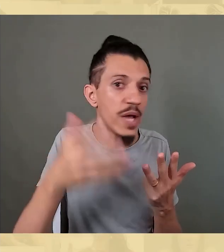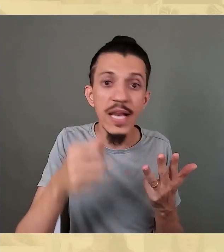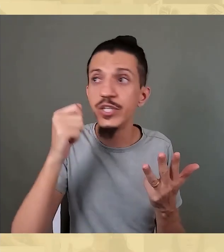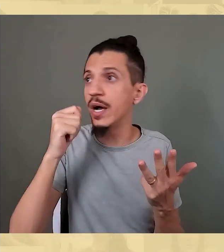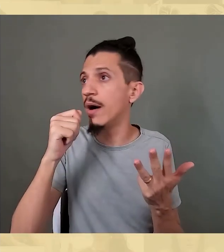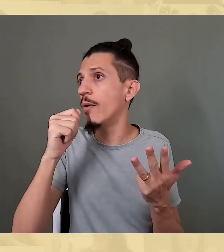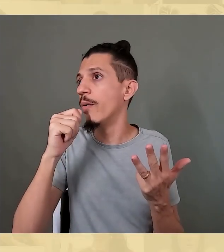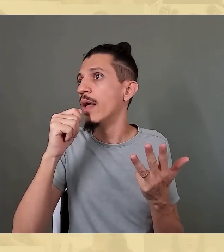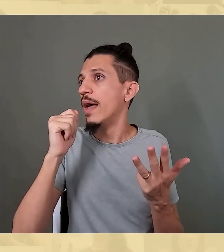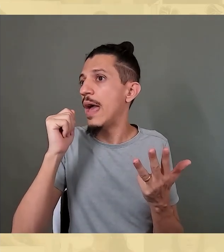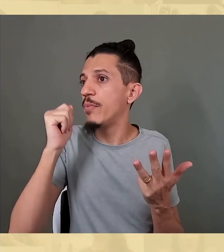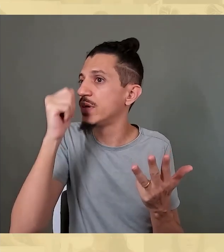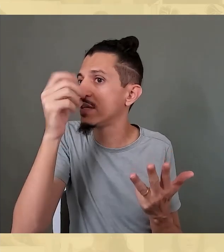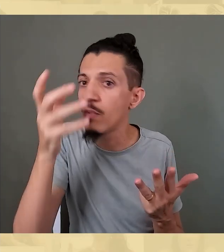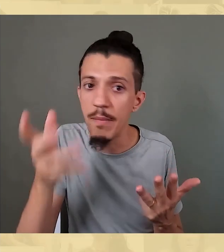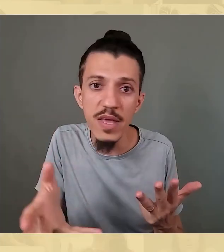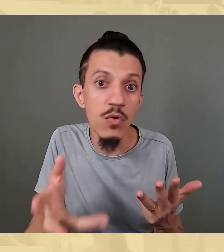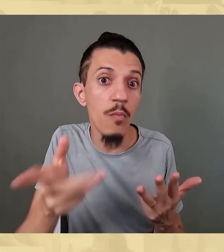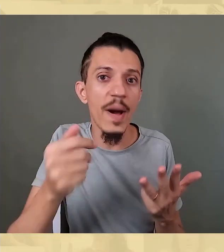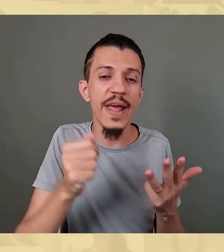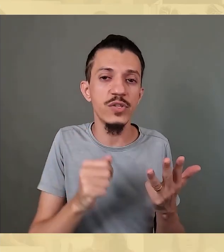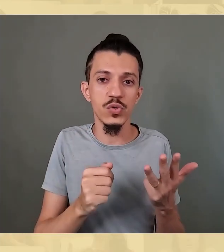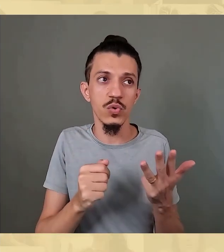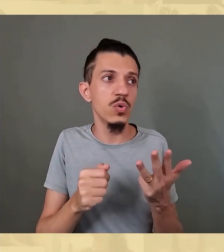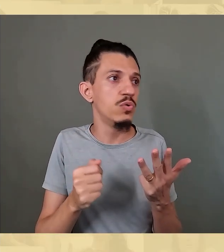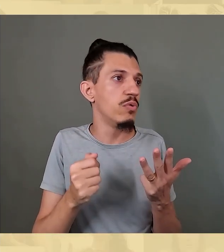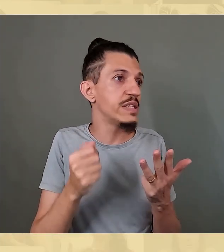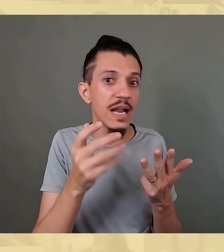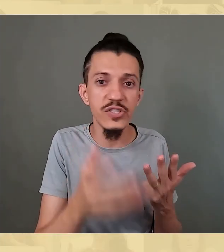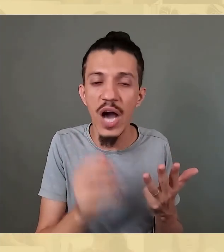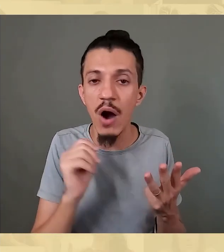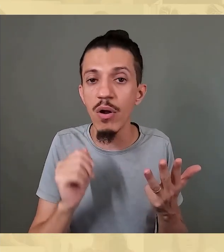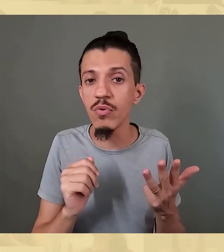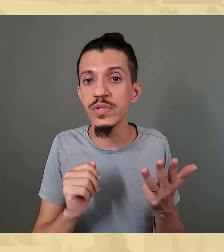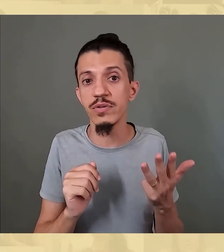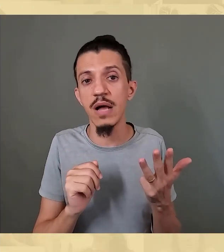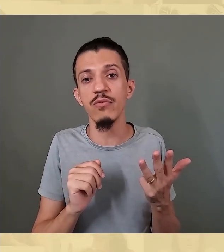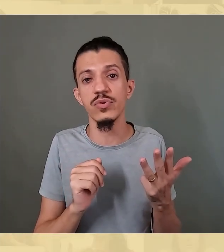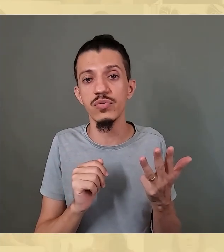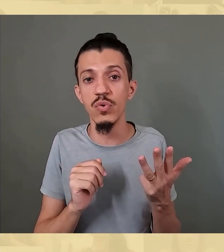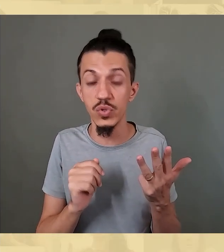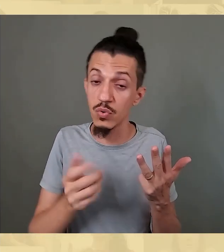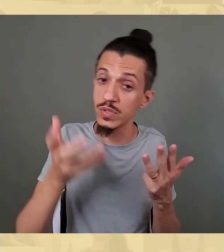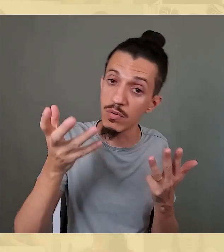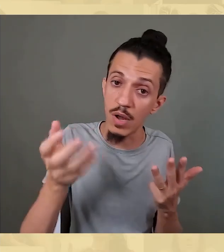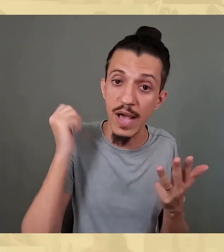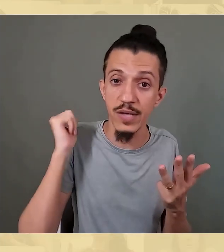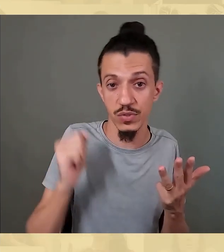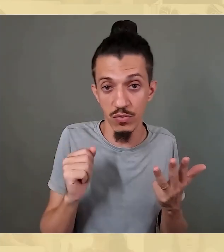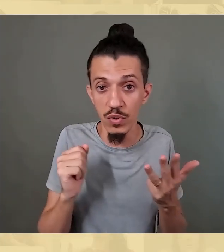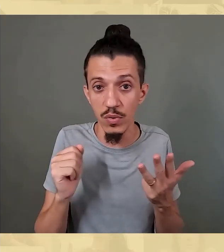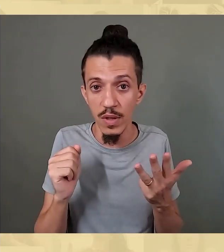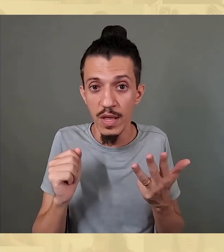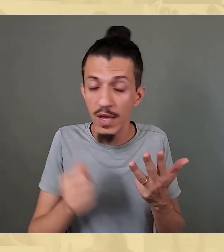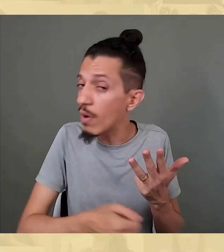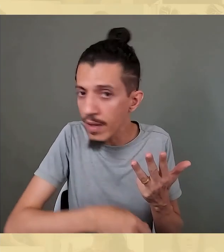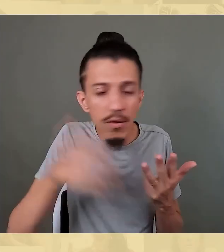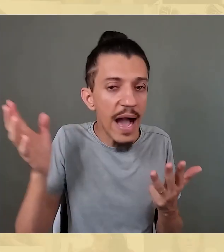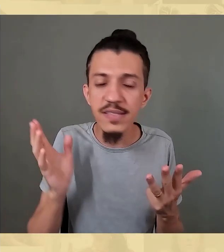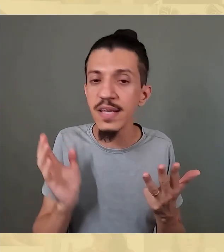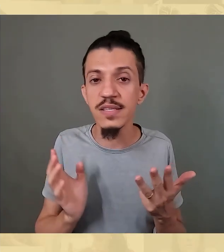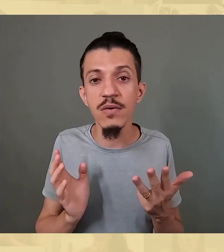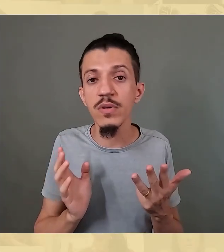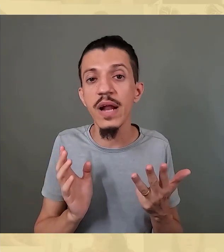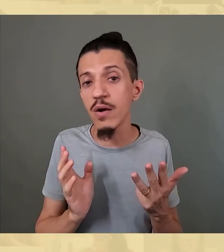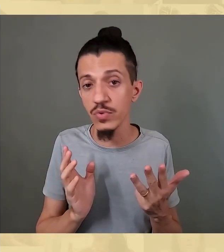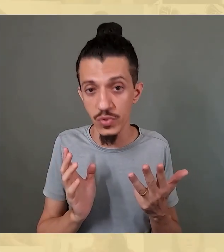sua religião, porque você tem um amigo ou um parente surdo, em sala de aula com seus alunos surdos ou com seu colega surdo, em qualquer lugar que